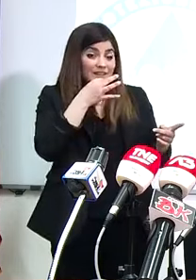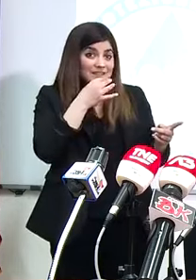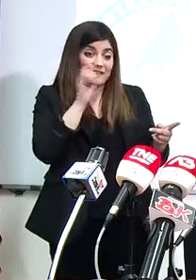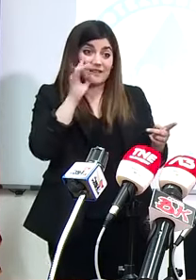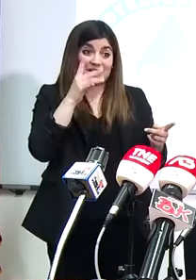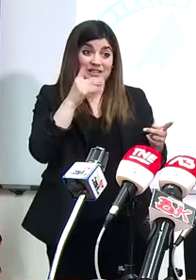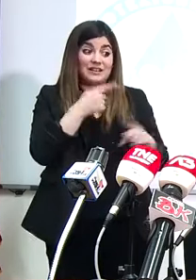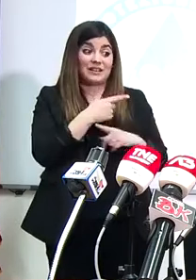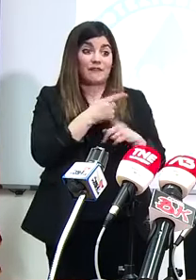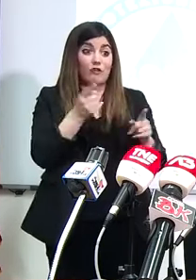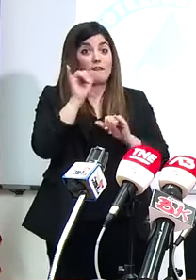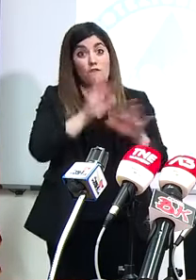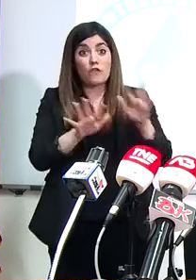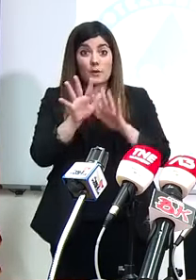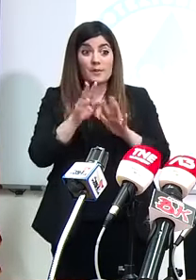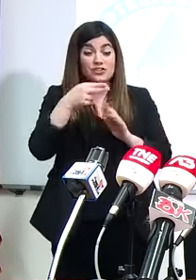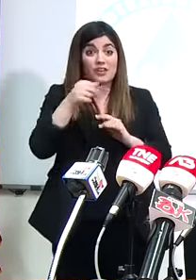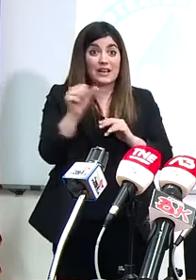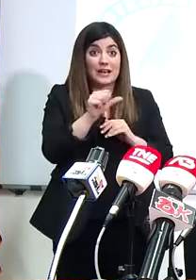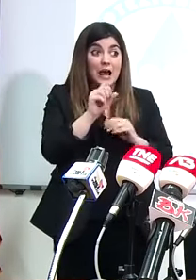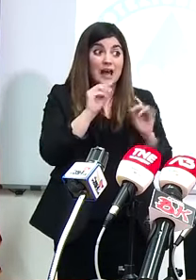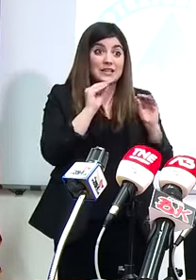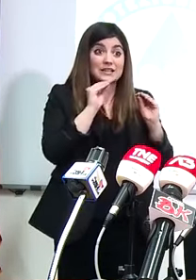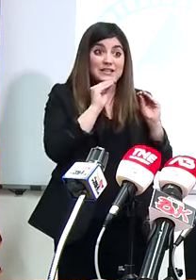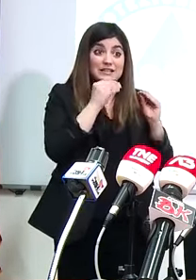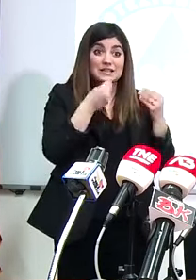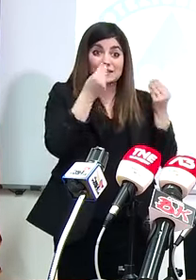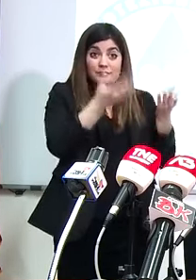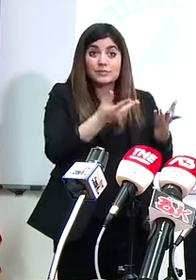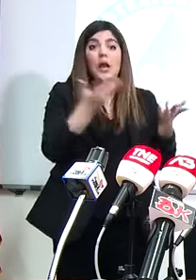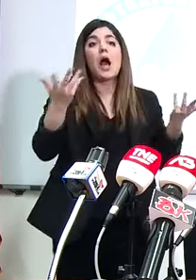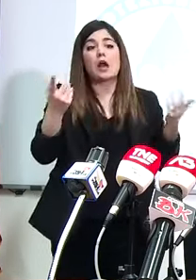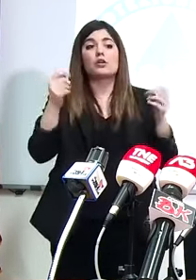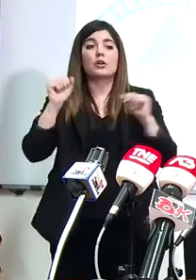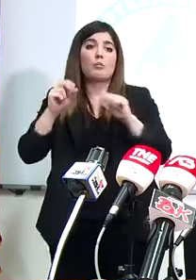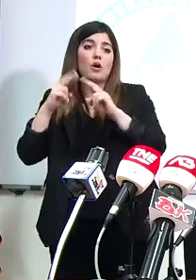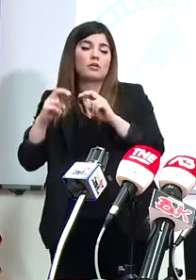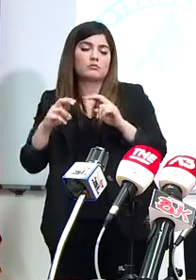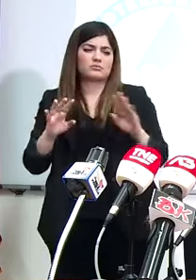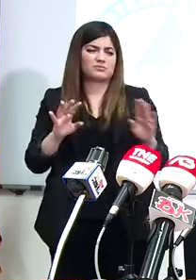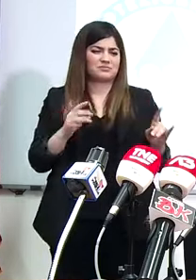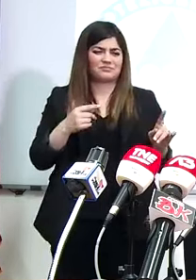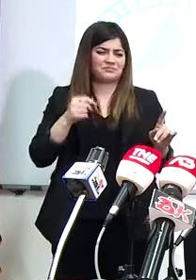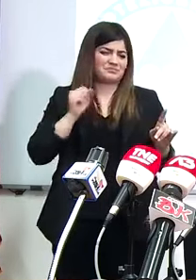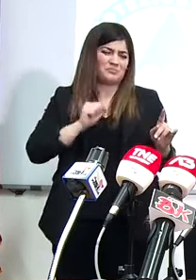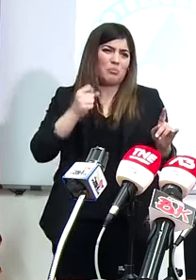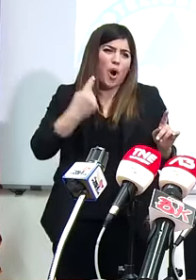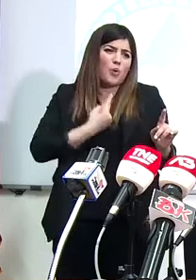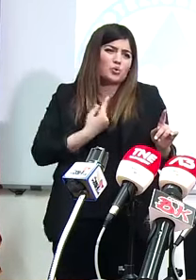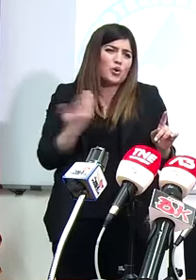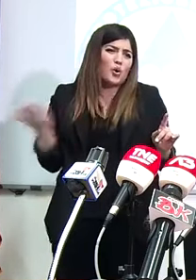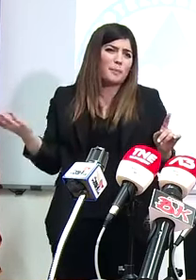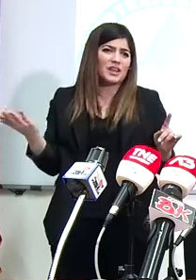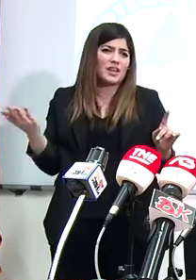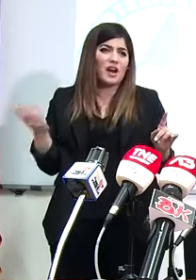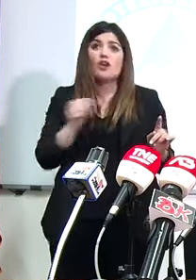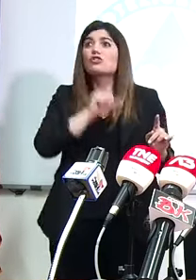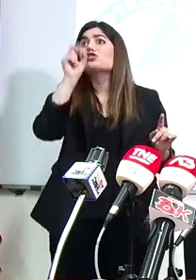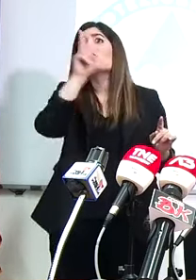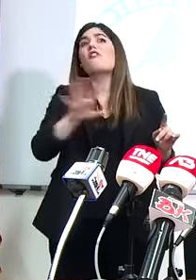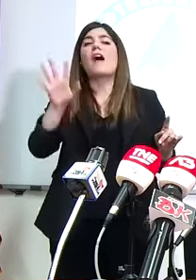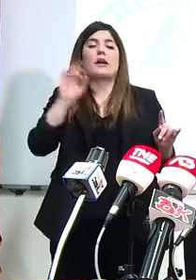una svolta anche a questi non ve lo so dire magari hanno fatto in autonomia perché penso che non ci sia solo l'evento veneto noi abbiamo fatto per correttezza